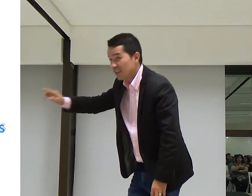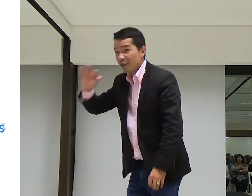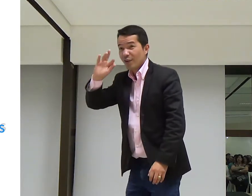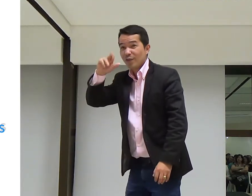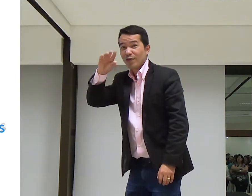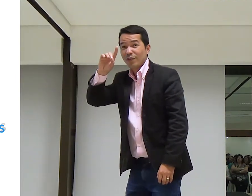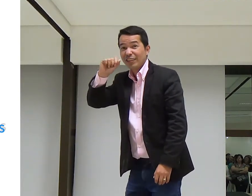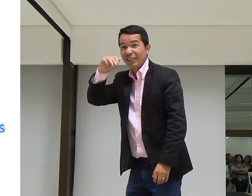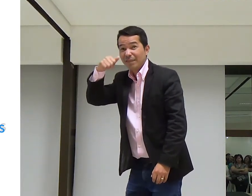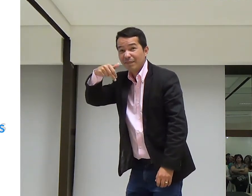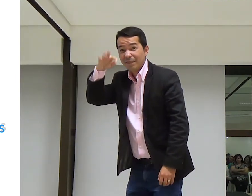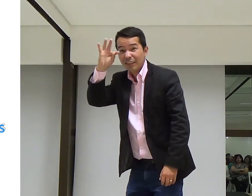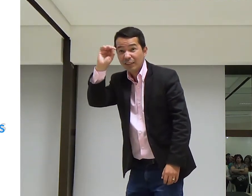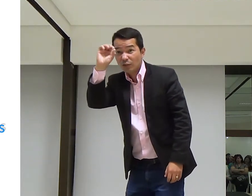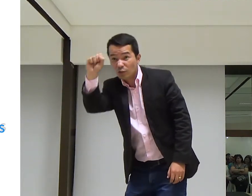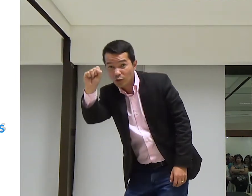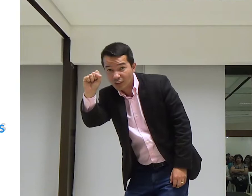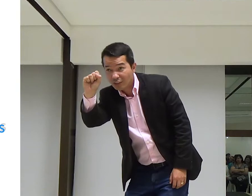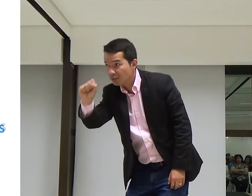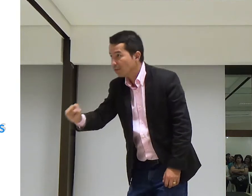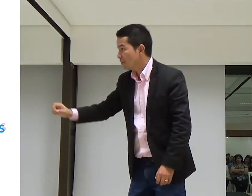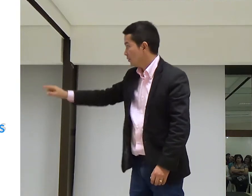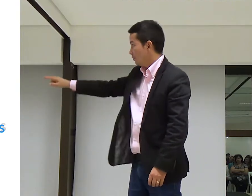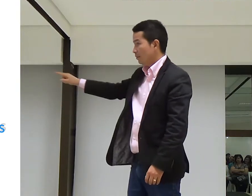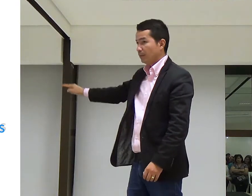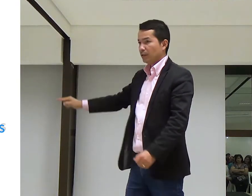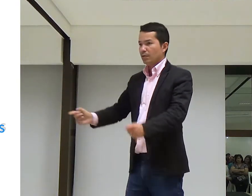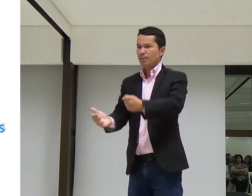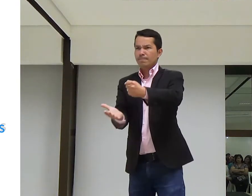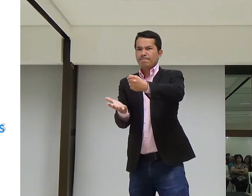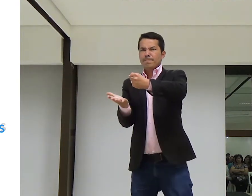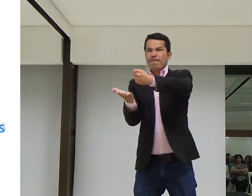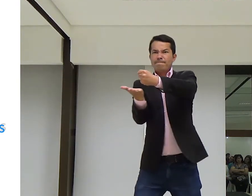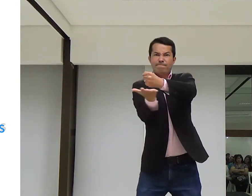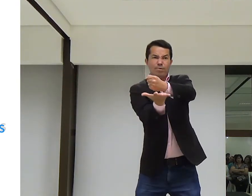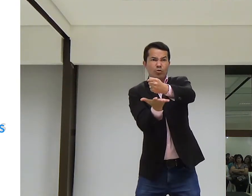dois significados. Então,